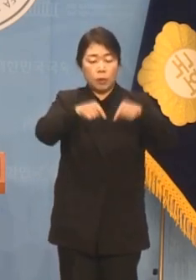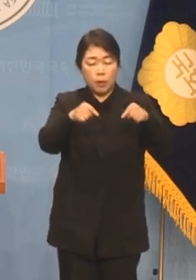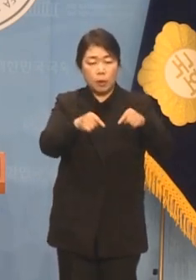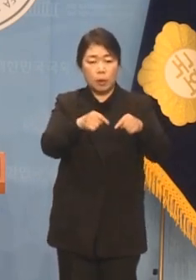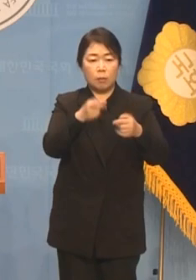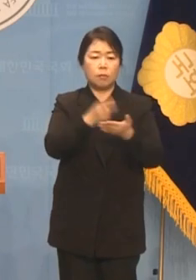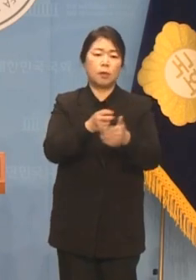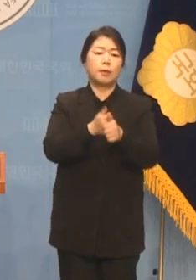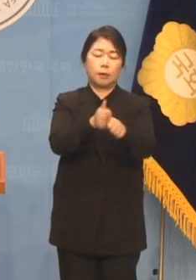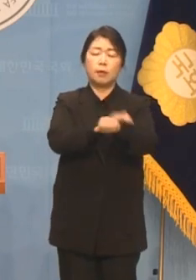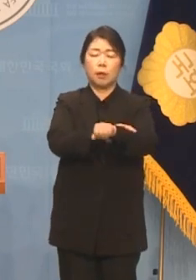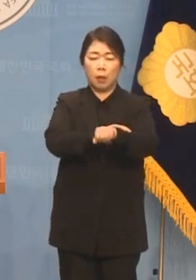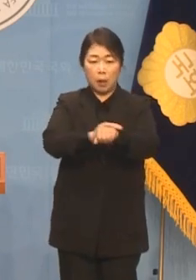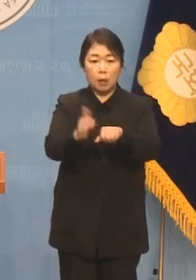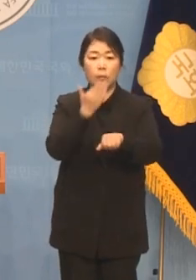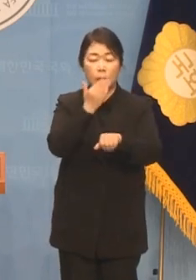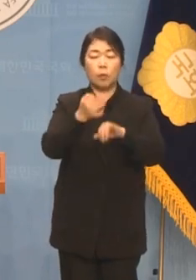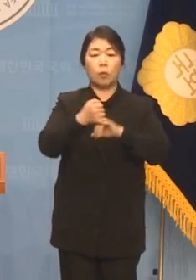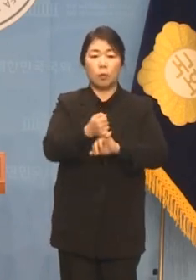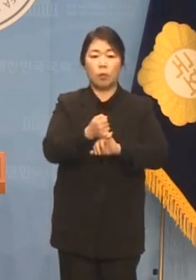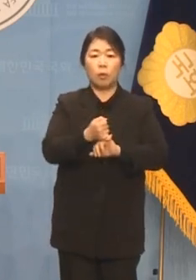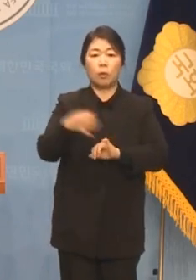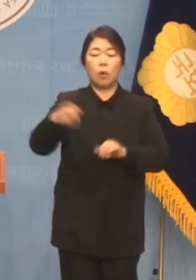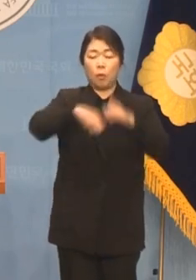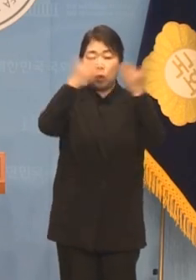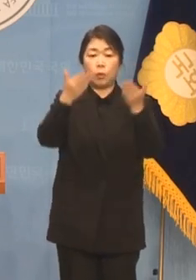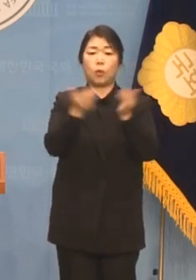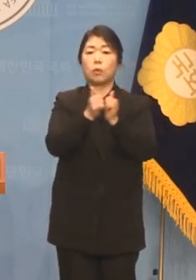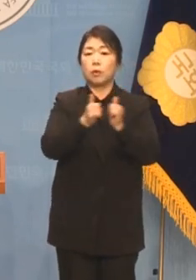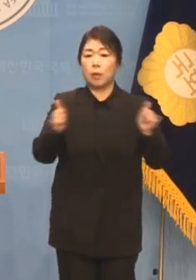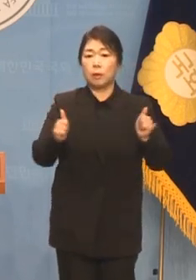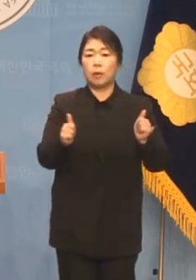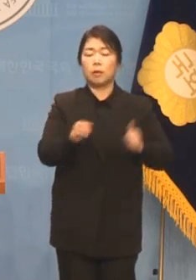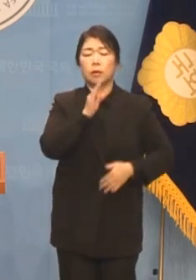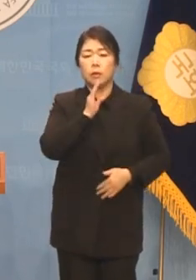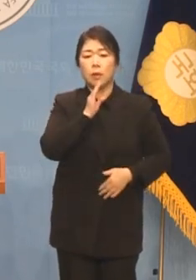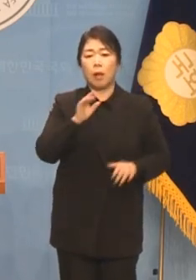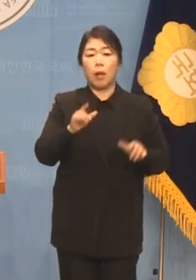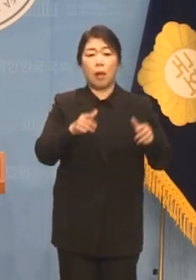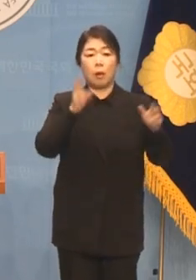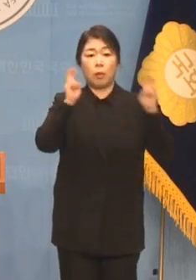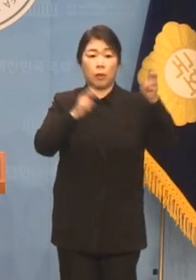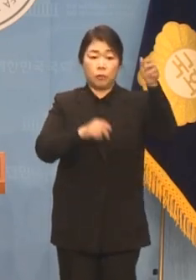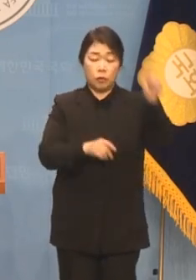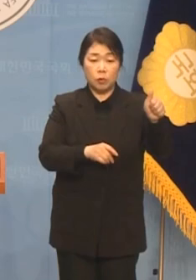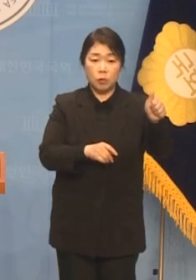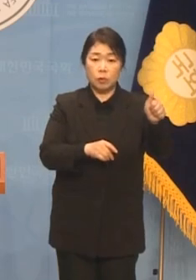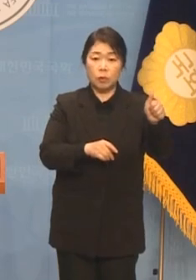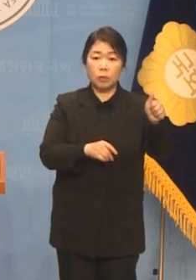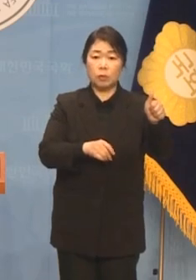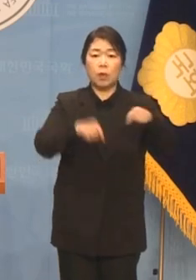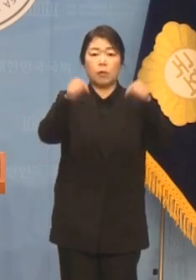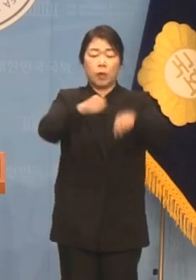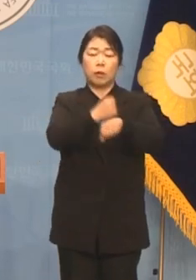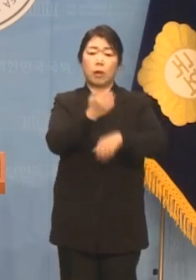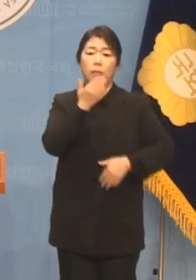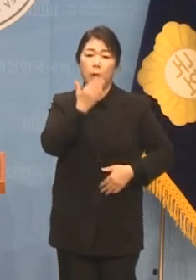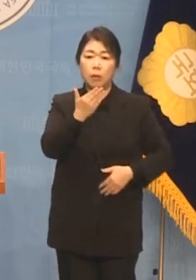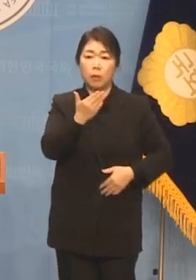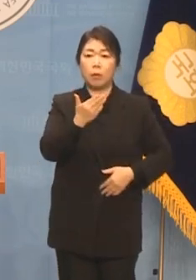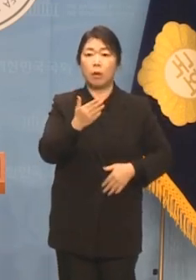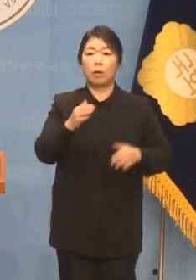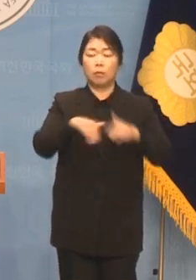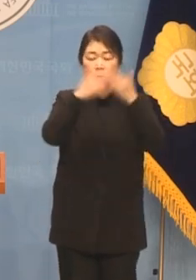이루어질 수 있도록 그리고 모든 노동자들이 실제 사용자와 협상할 수 있도록 최선의